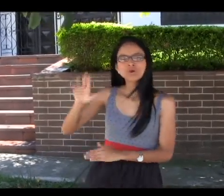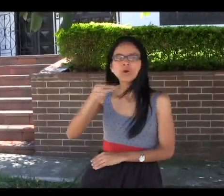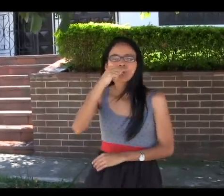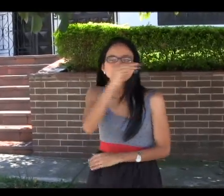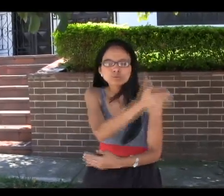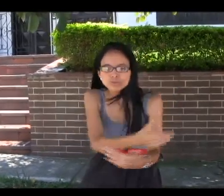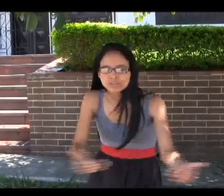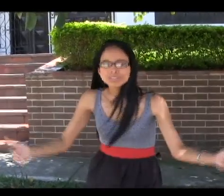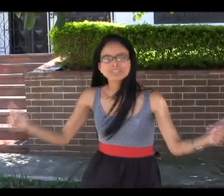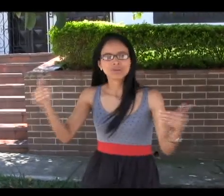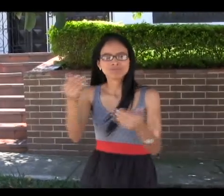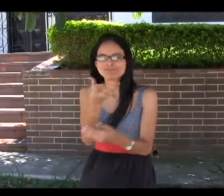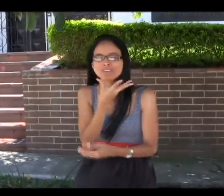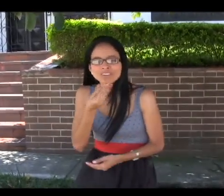más.